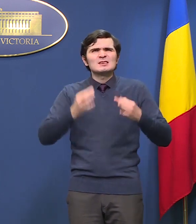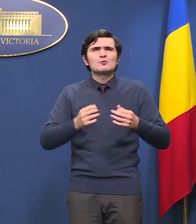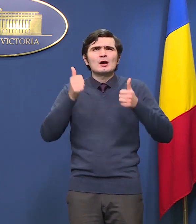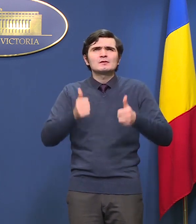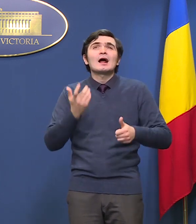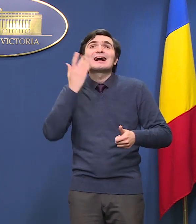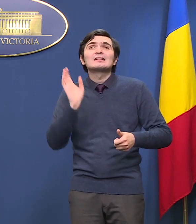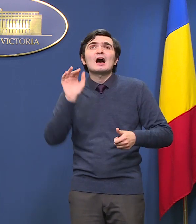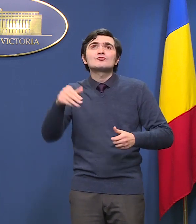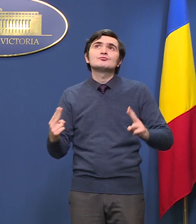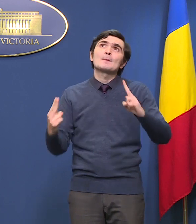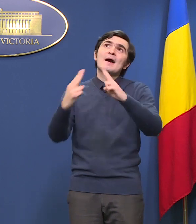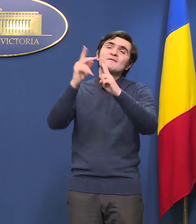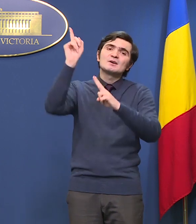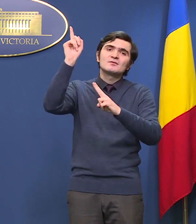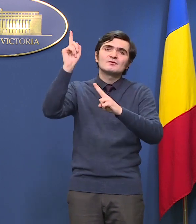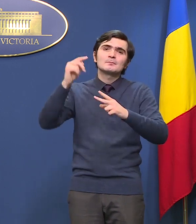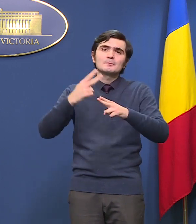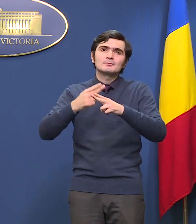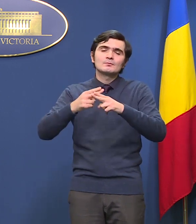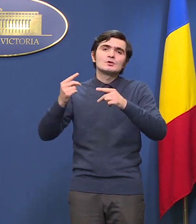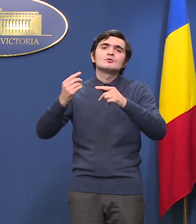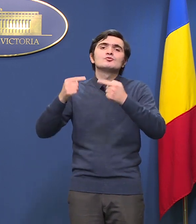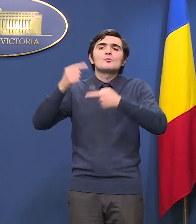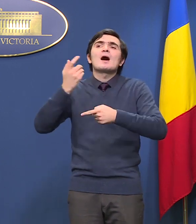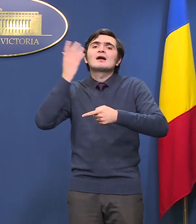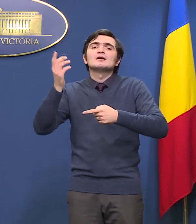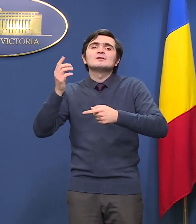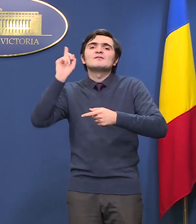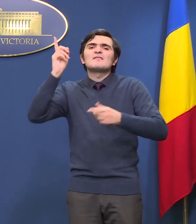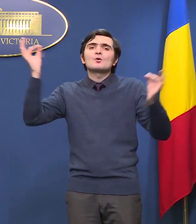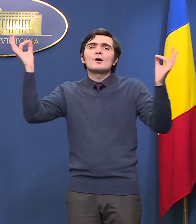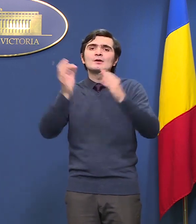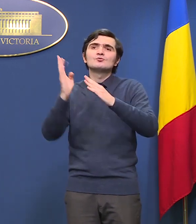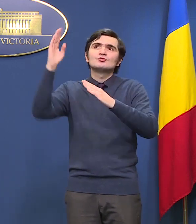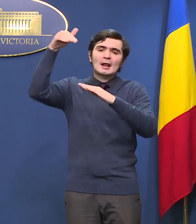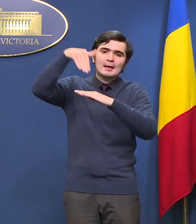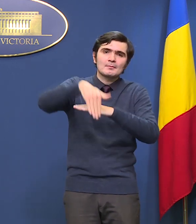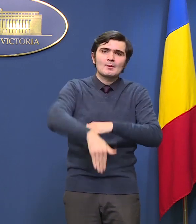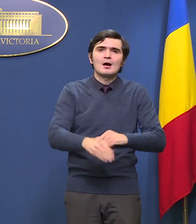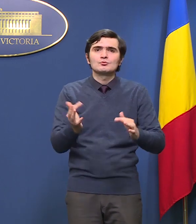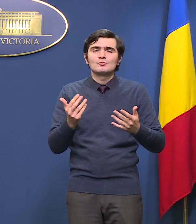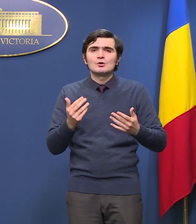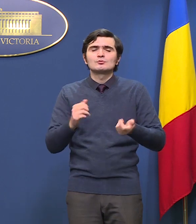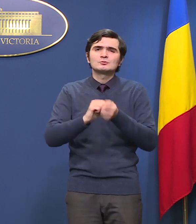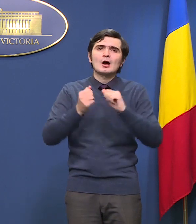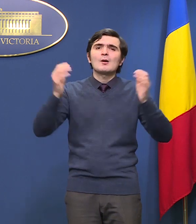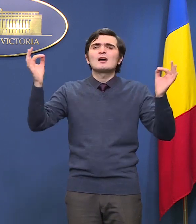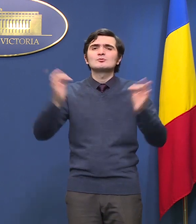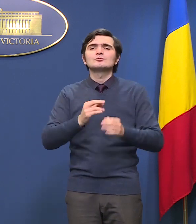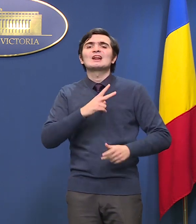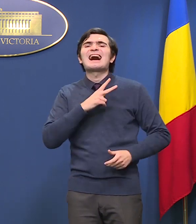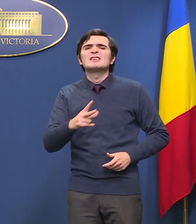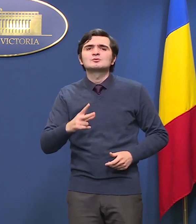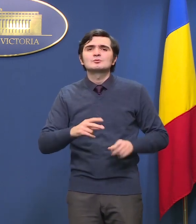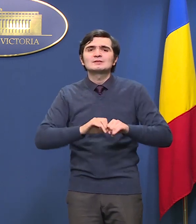vârful și când va exista o reducere semnificativă a numărului de contaminări, de fapt al riscului de